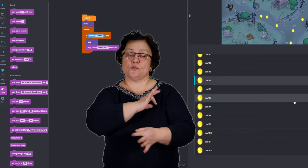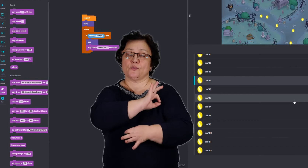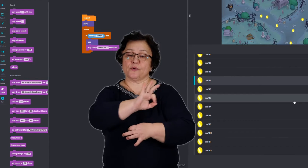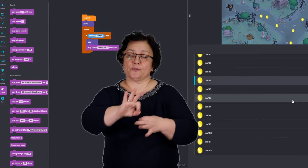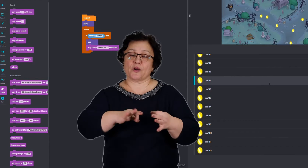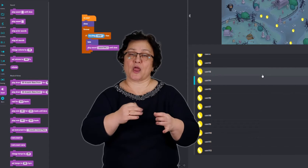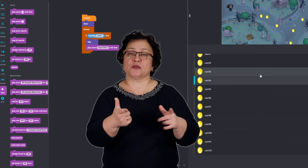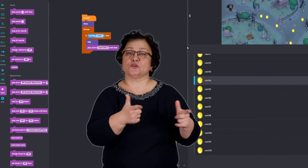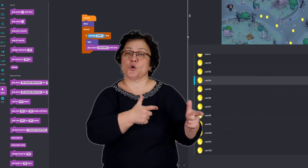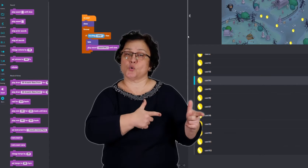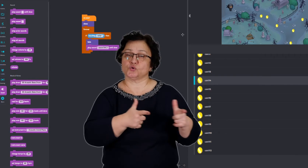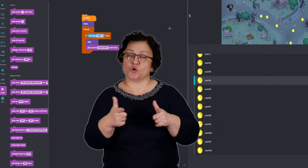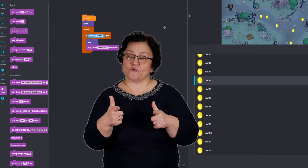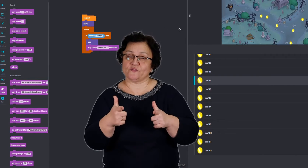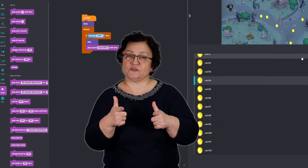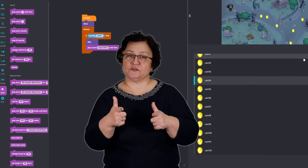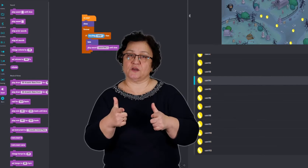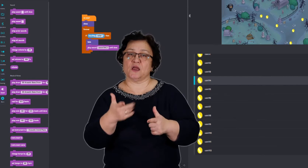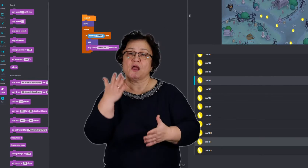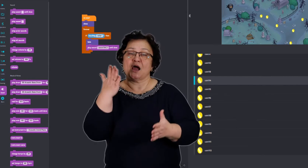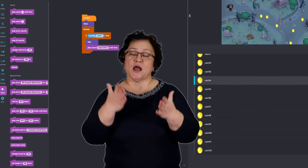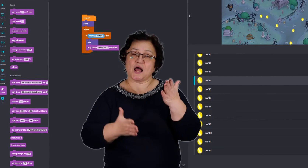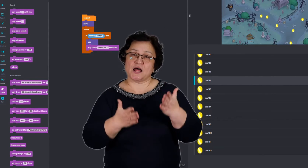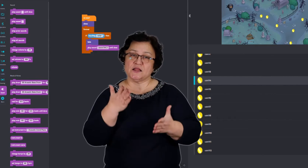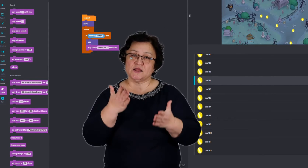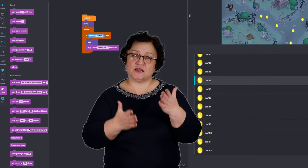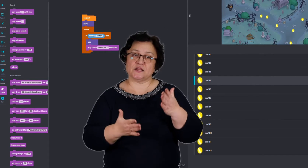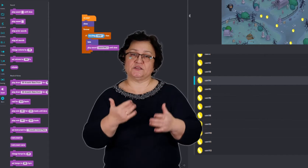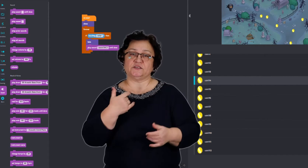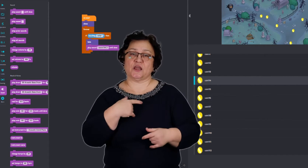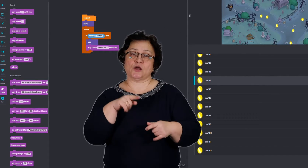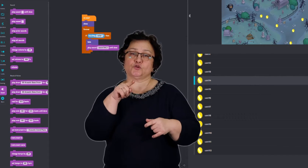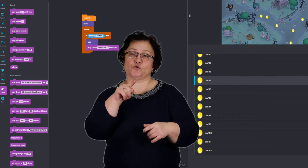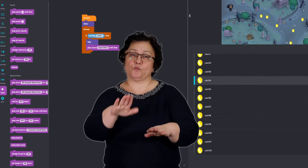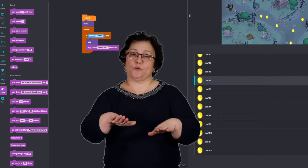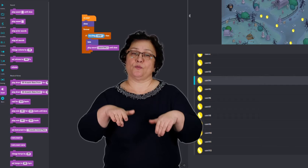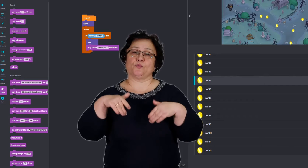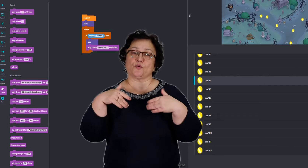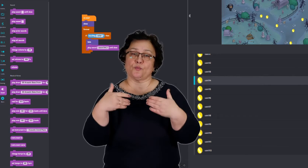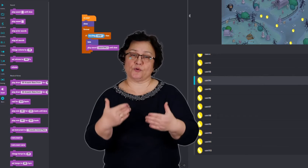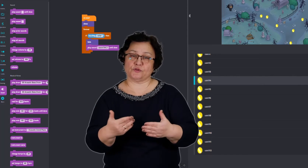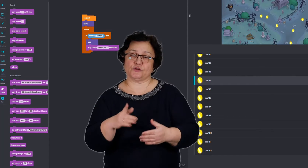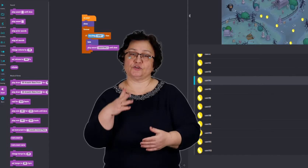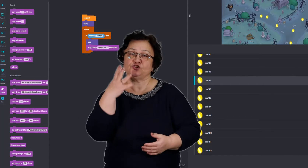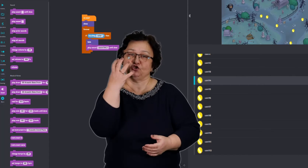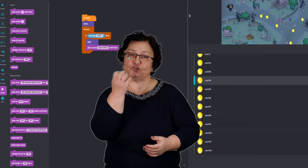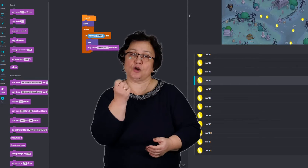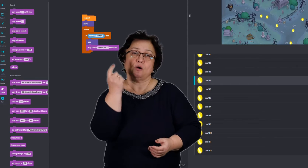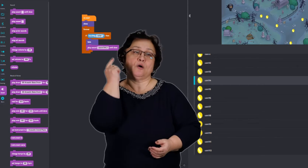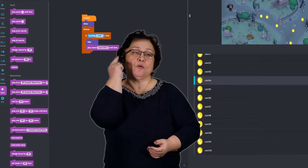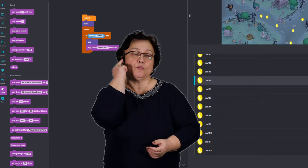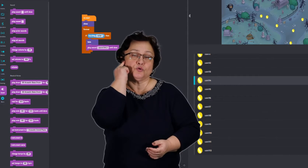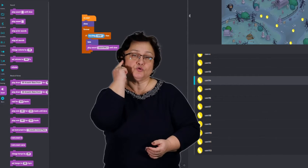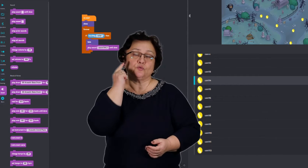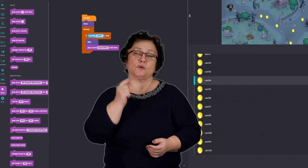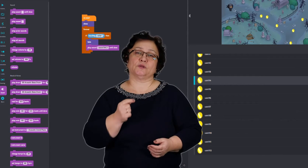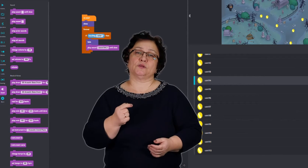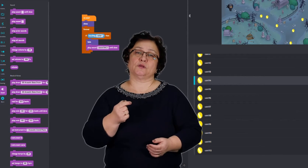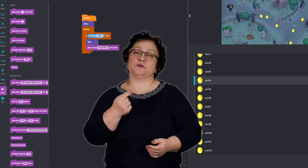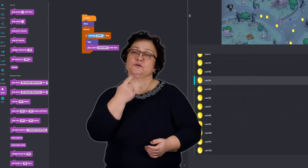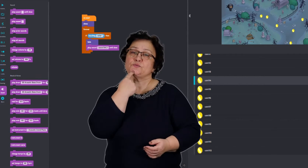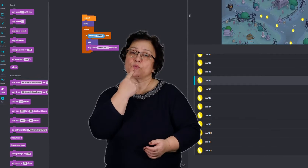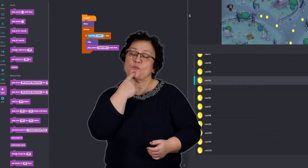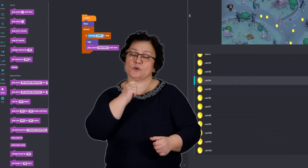мій проєкт готовий. Але я тобі пропоную ще подумати